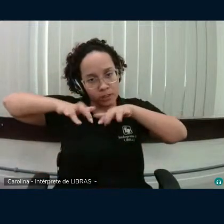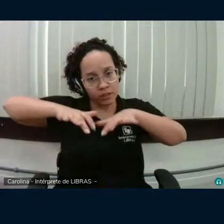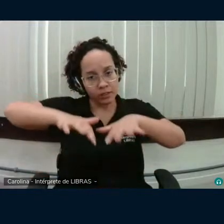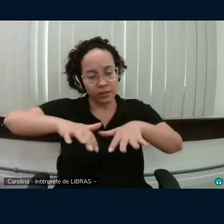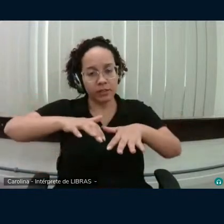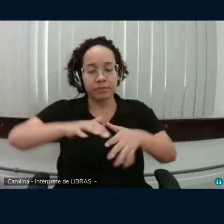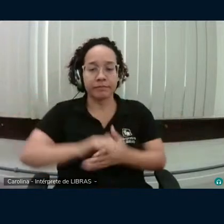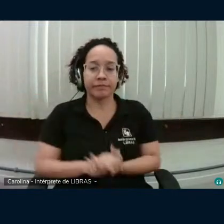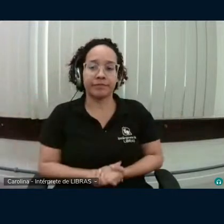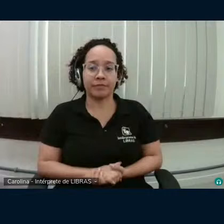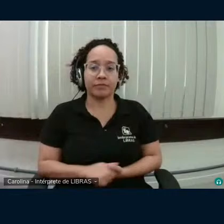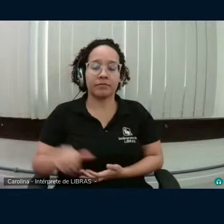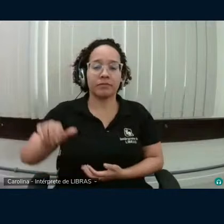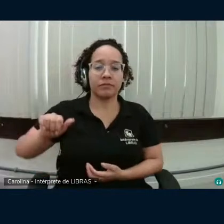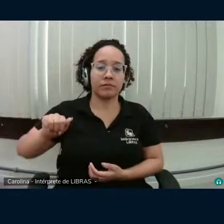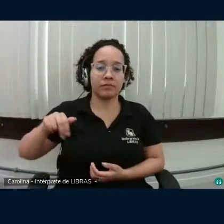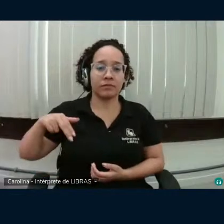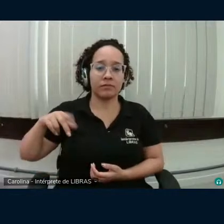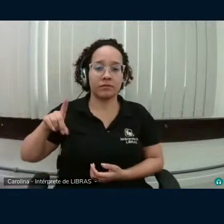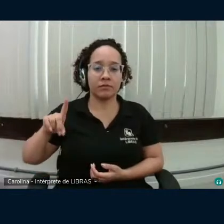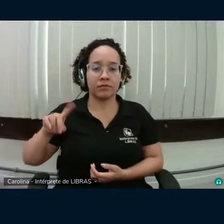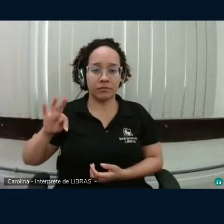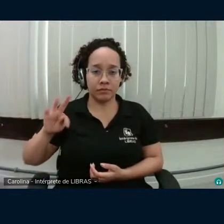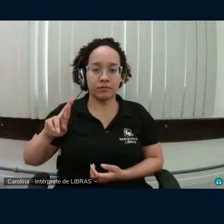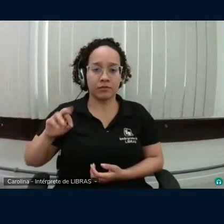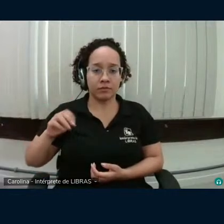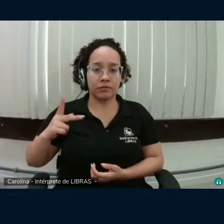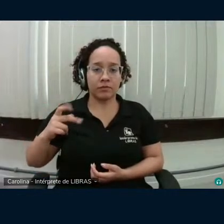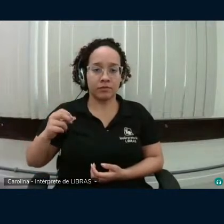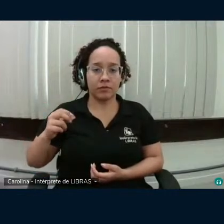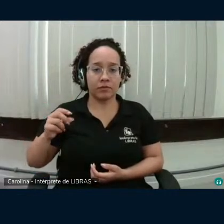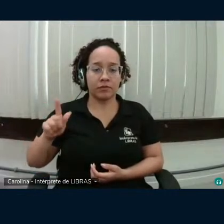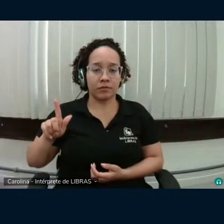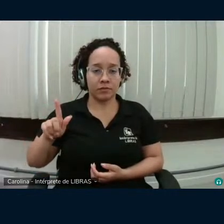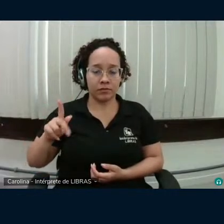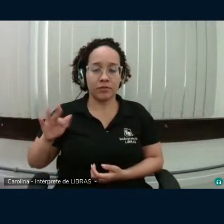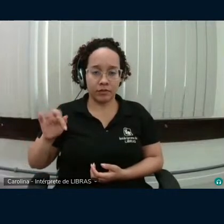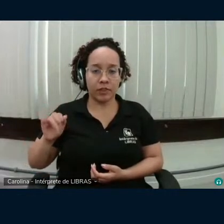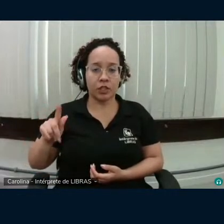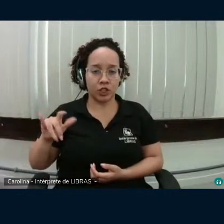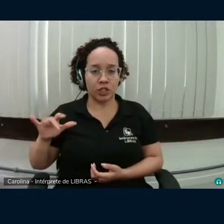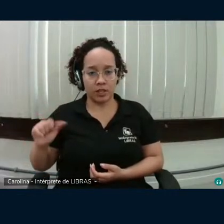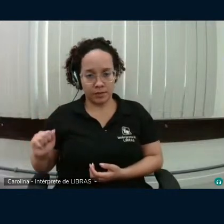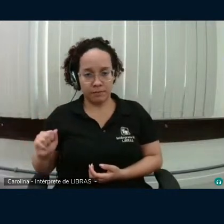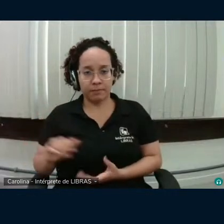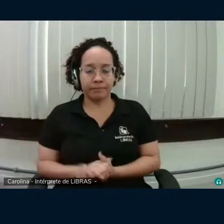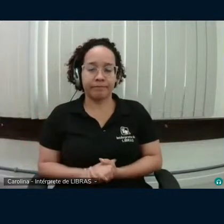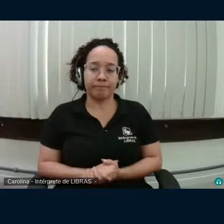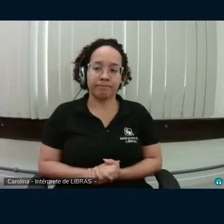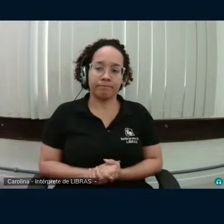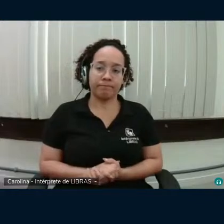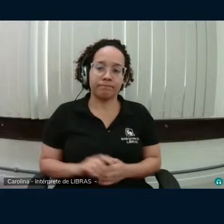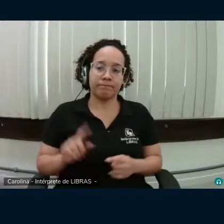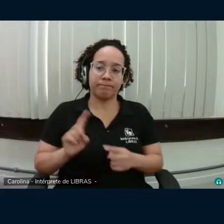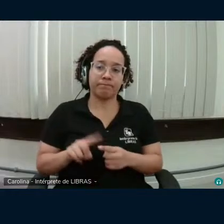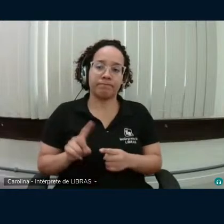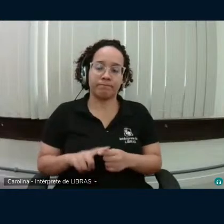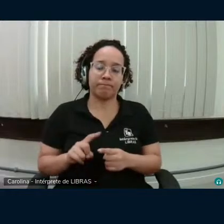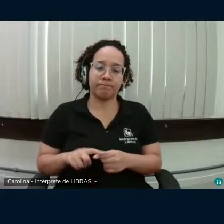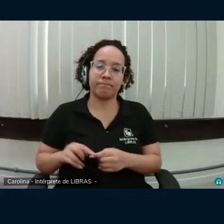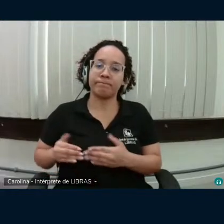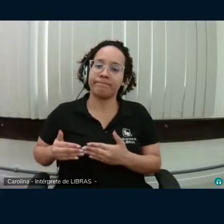antropofágica, eu diria, né? Darwinista mesmo. Porque no frigir dos ovos é